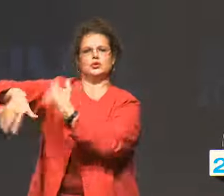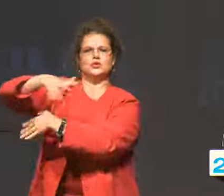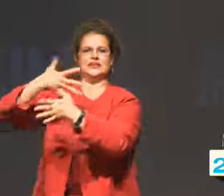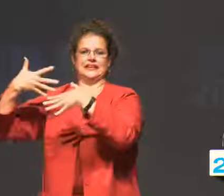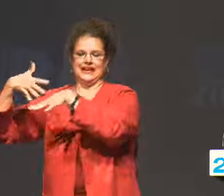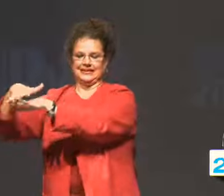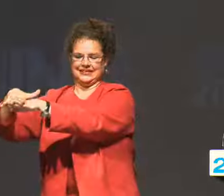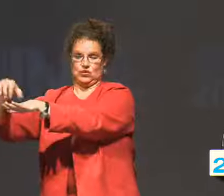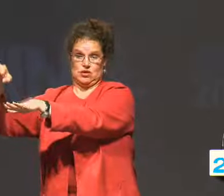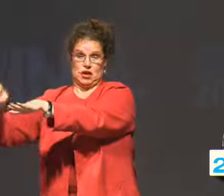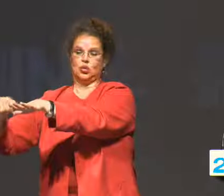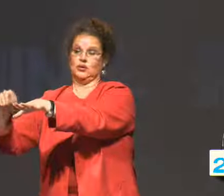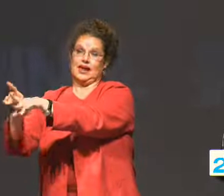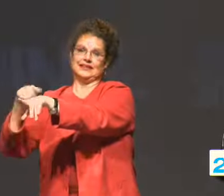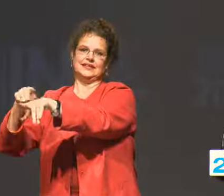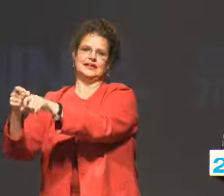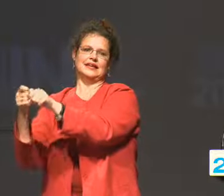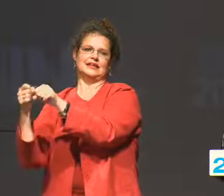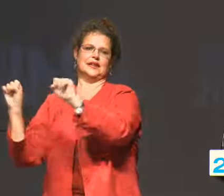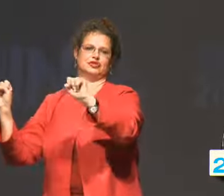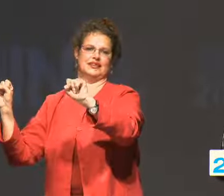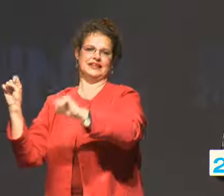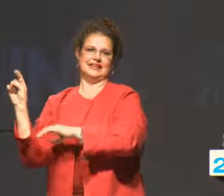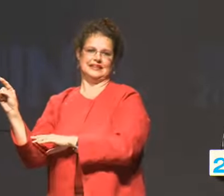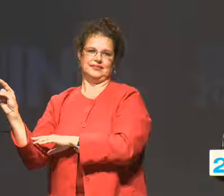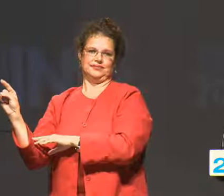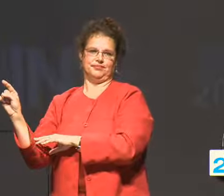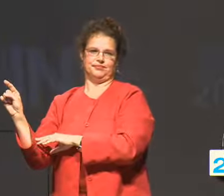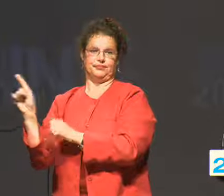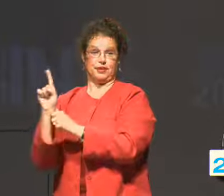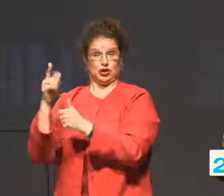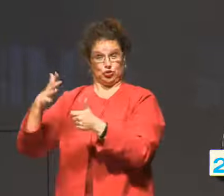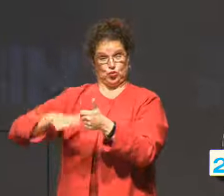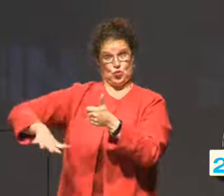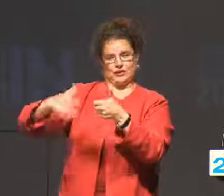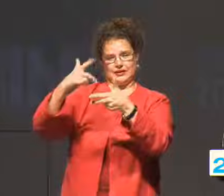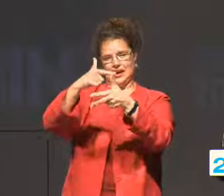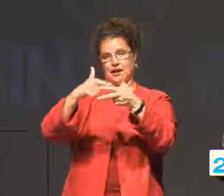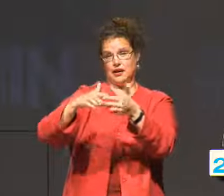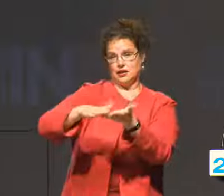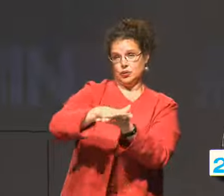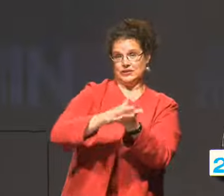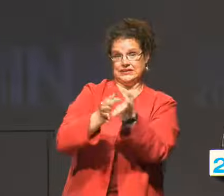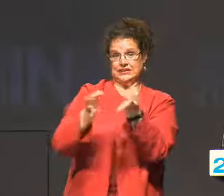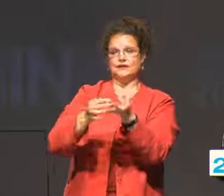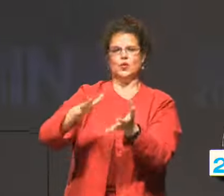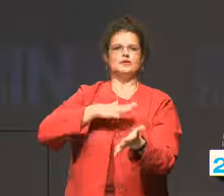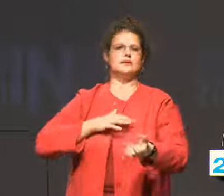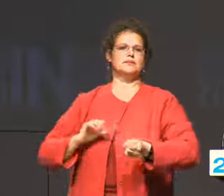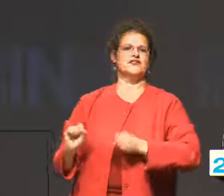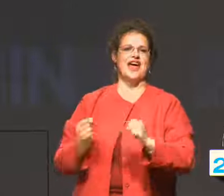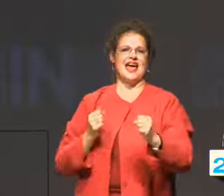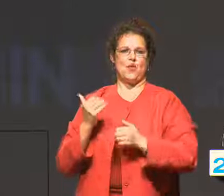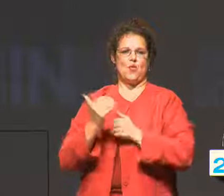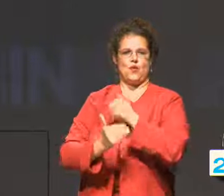kümmern wir uns auch und bilden wir Fachleute aus, die sich um Kinder mit speziellen Bedürfnissen auch kümmern. Und es